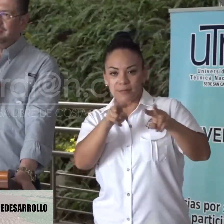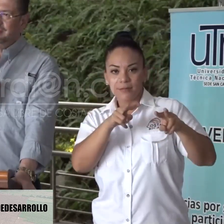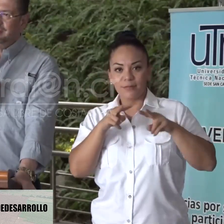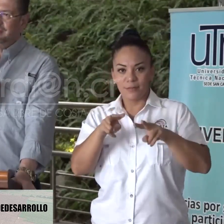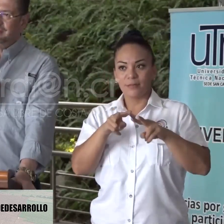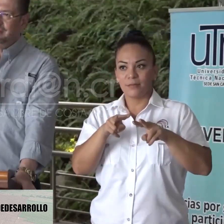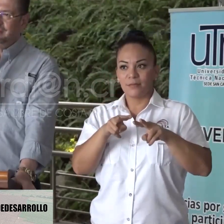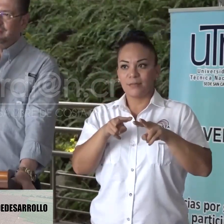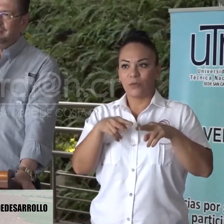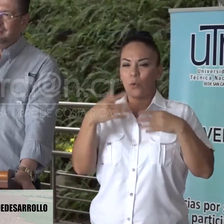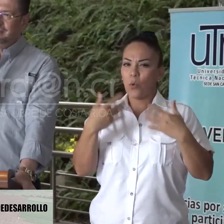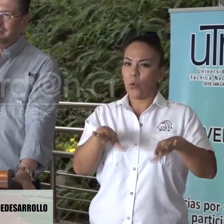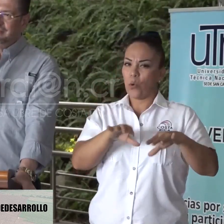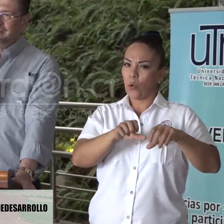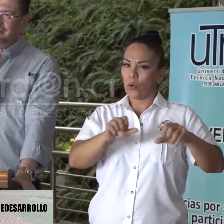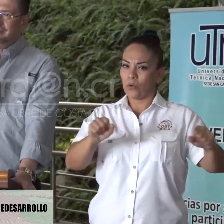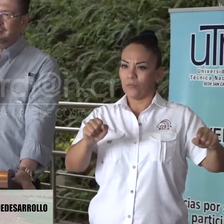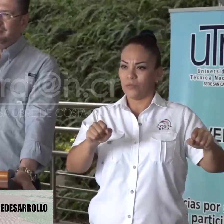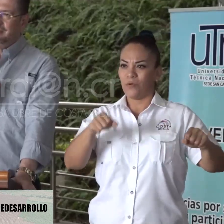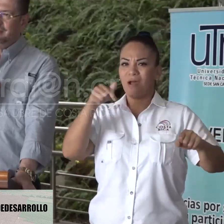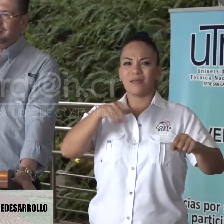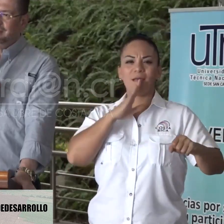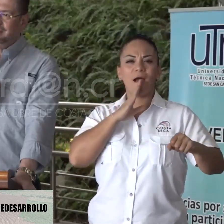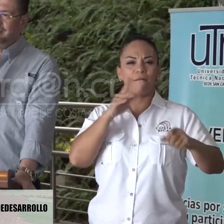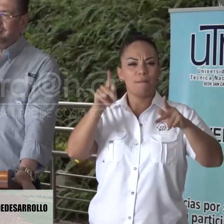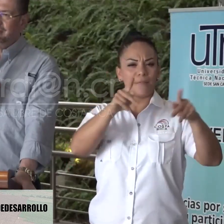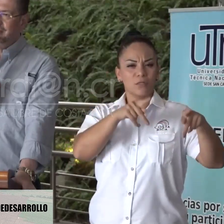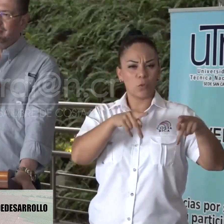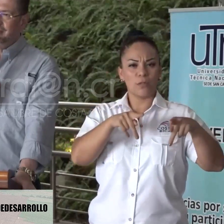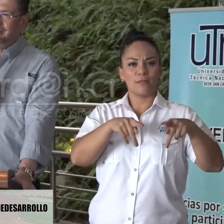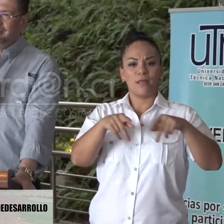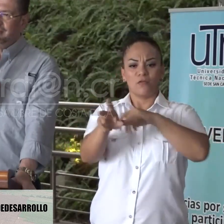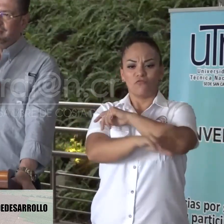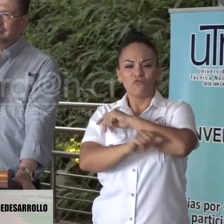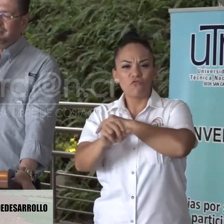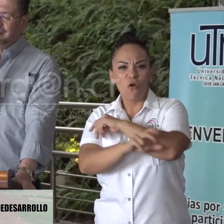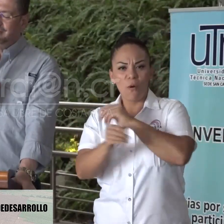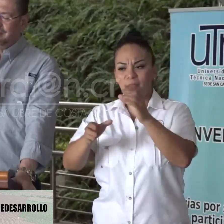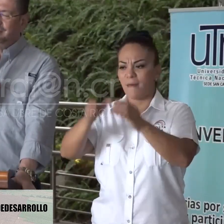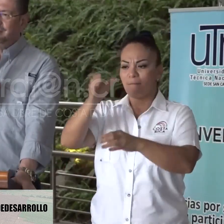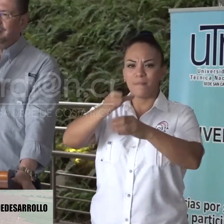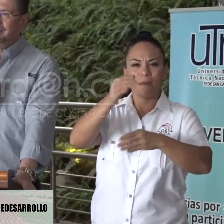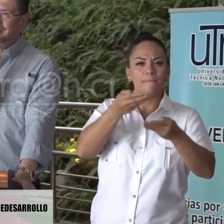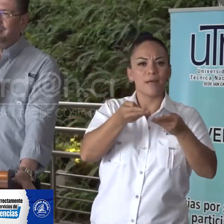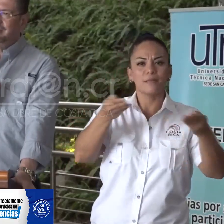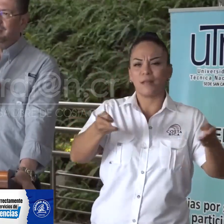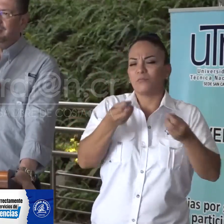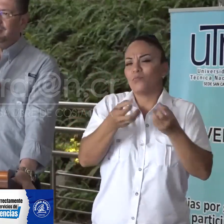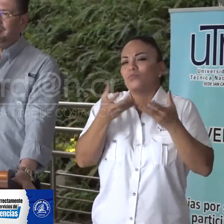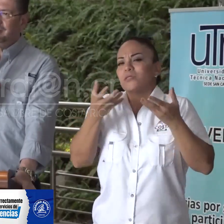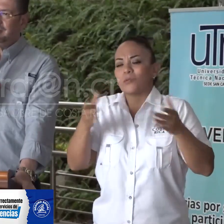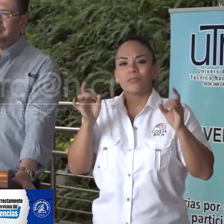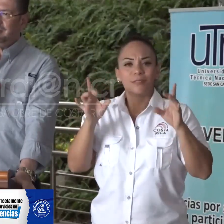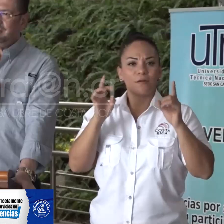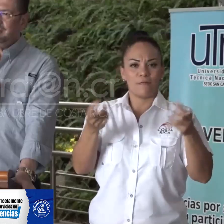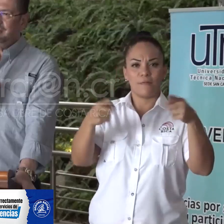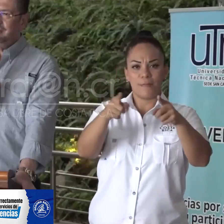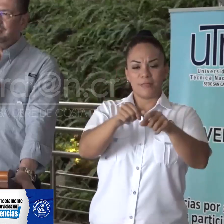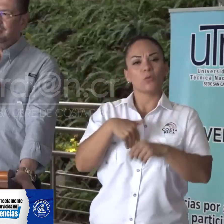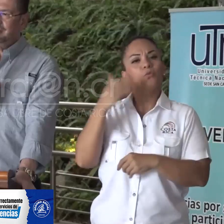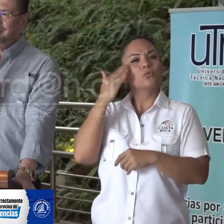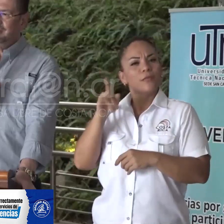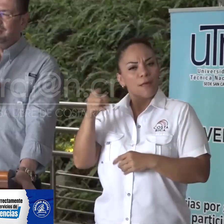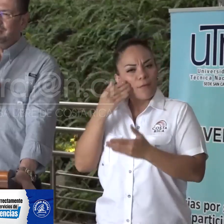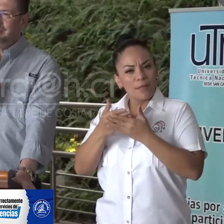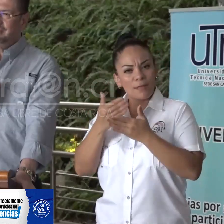de corrupción. Mira, aquí la gente habla de robos de material, de robos de vigas H en algunos puntos, de un montón de barbaridades que se han dado. No sé si es